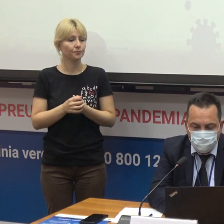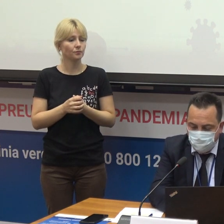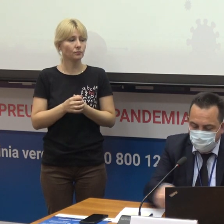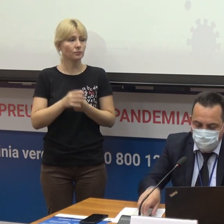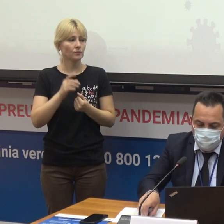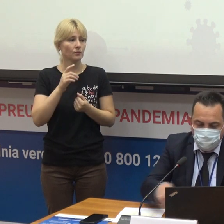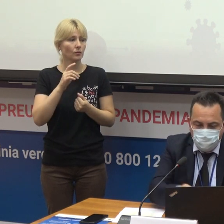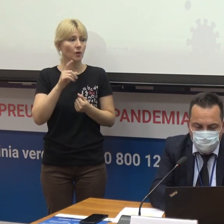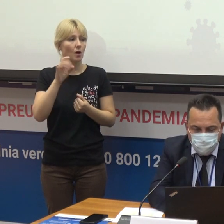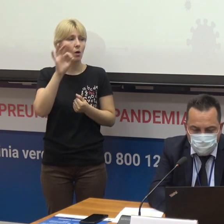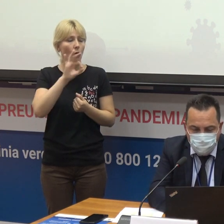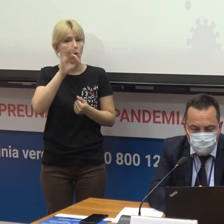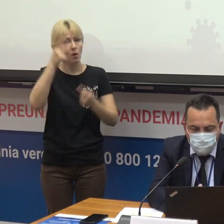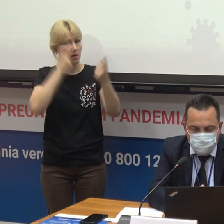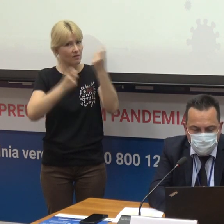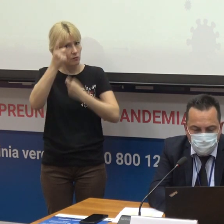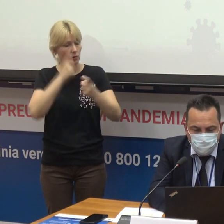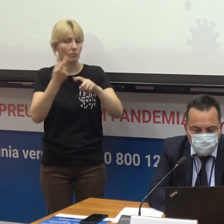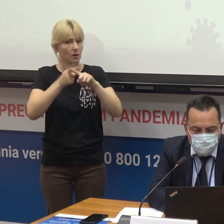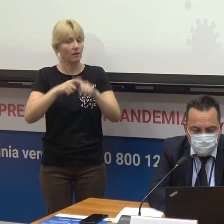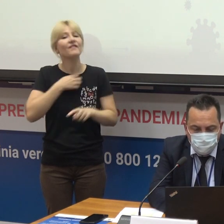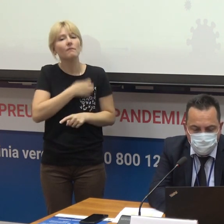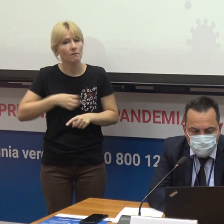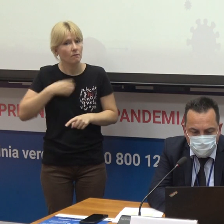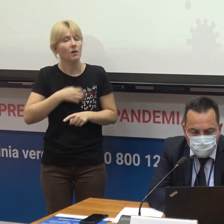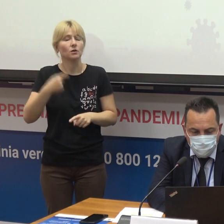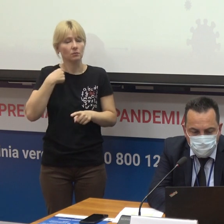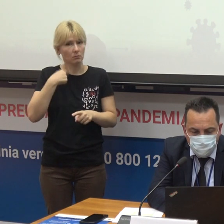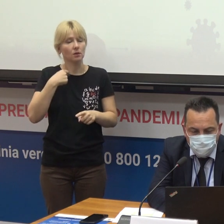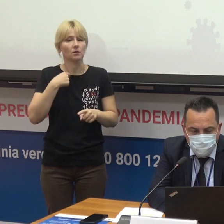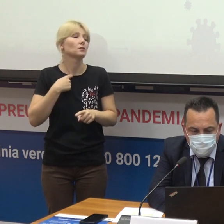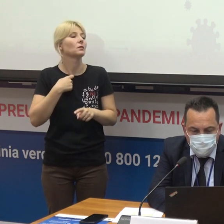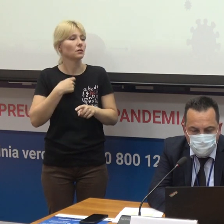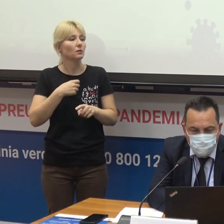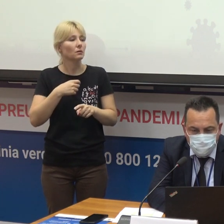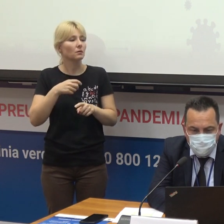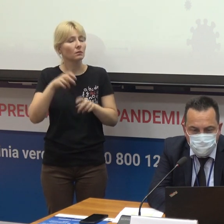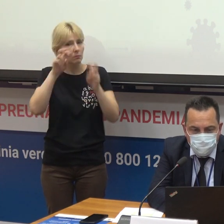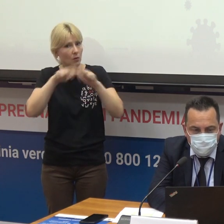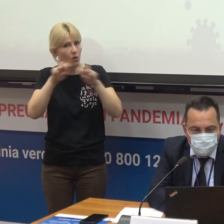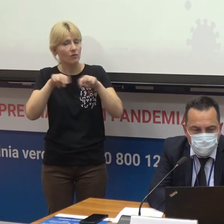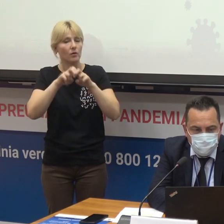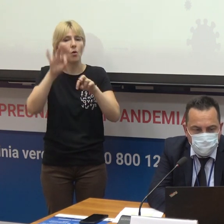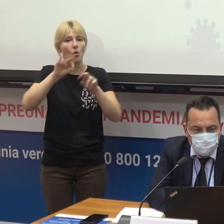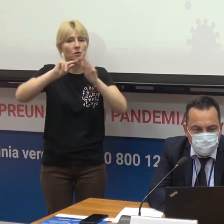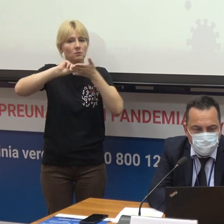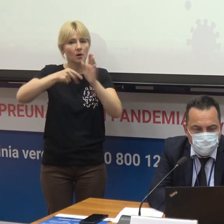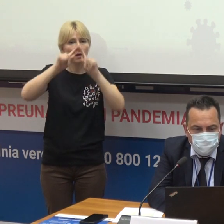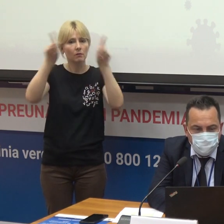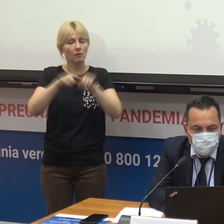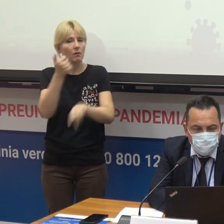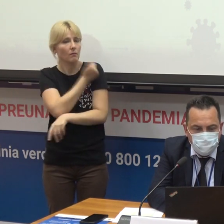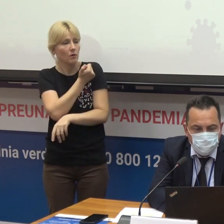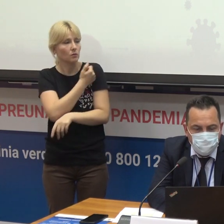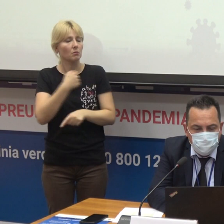pentru informare, totdeauna acest aspect este în continuare dezvoltare, certificatul de vaccinare și totdeauna ne săruim să fim